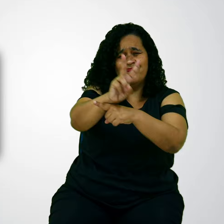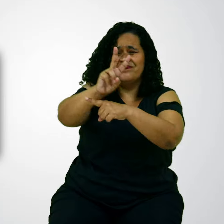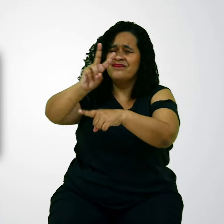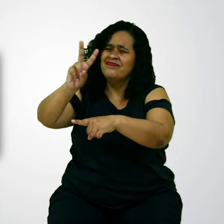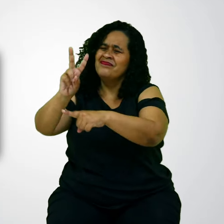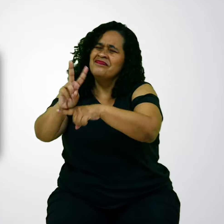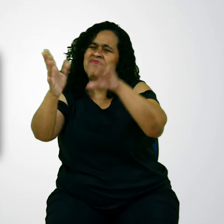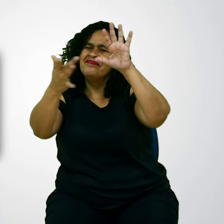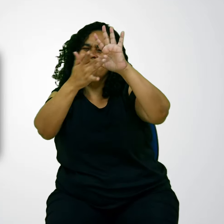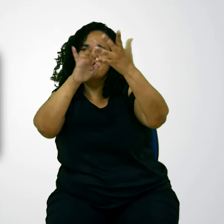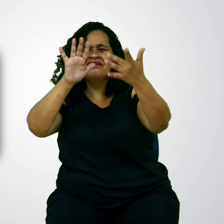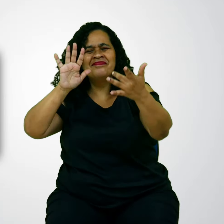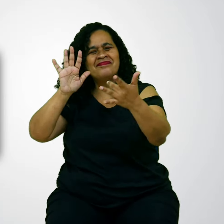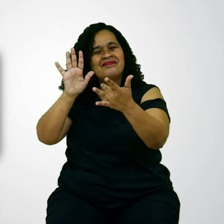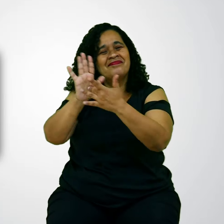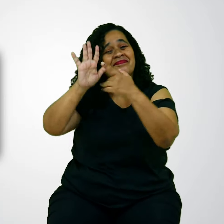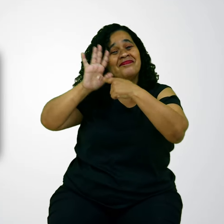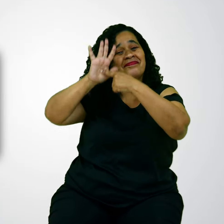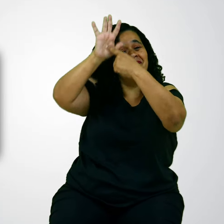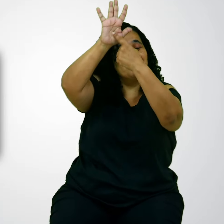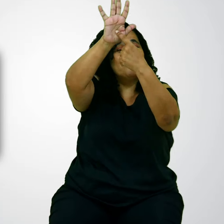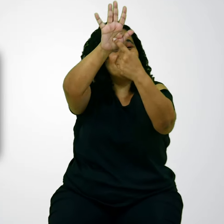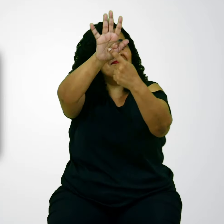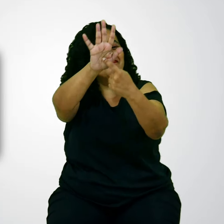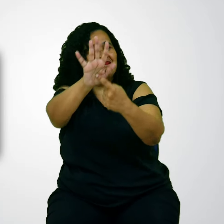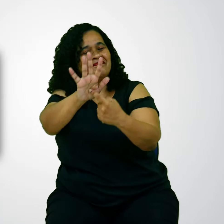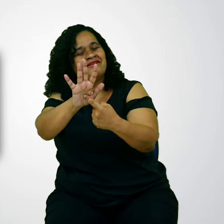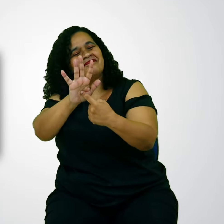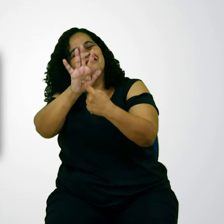se revelou.